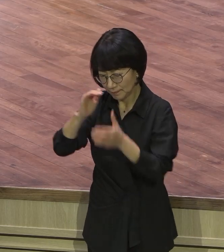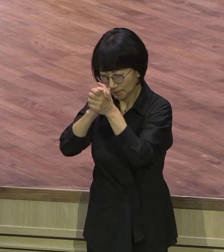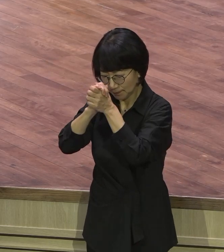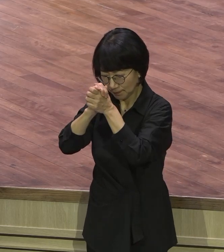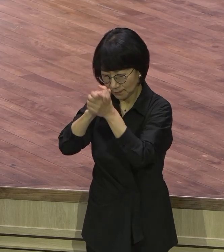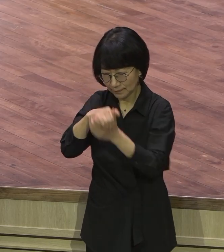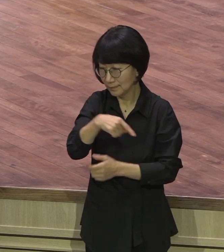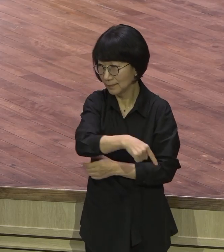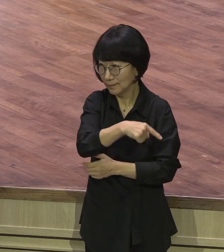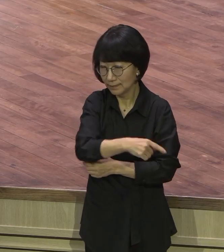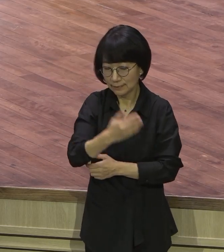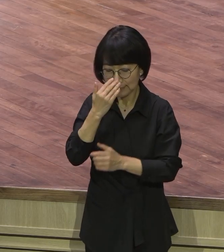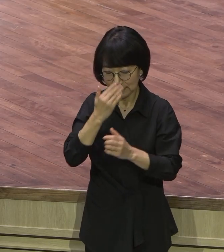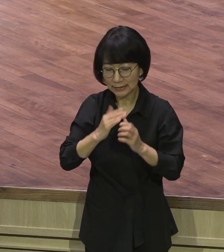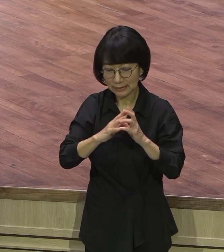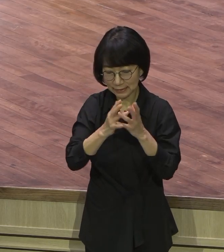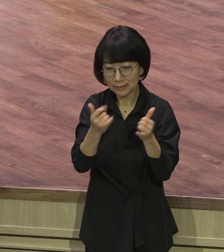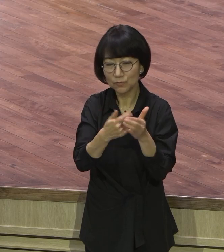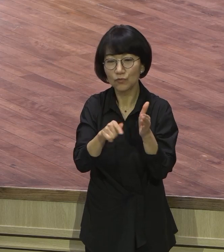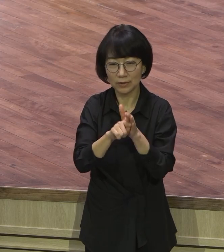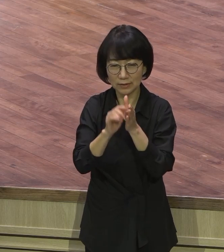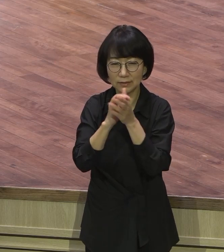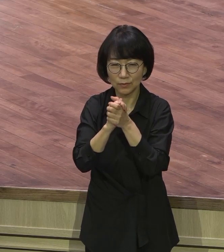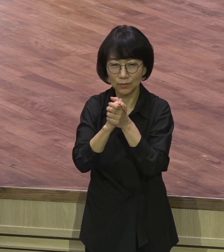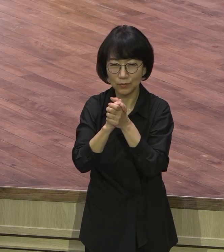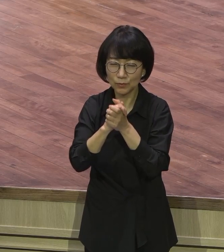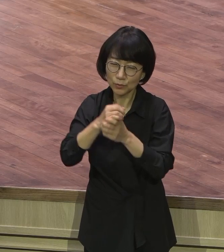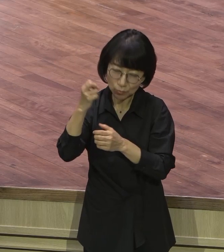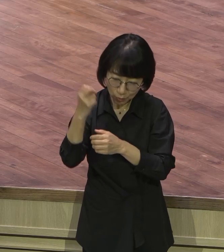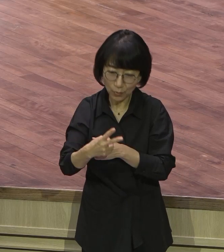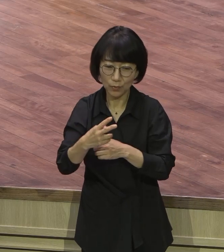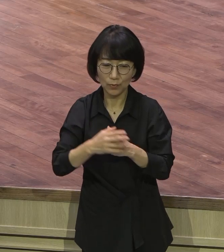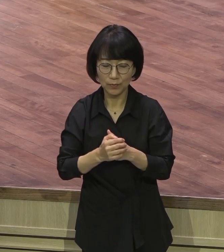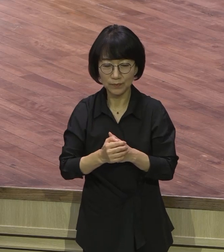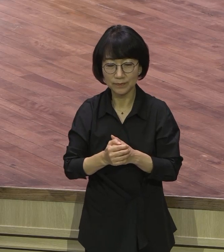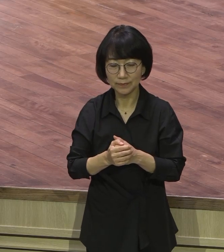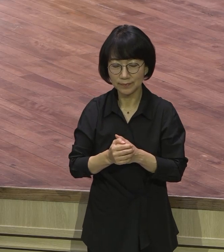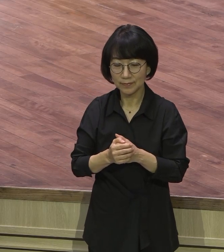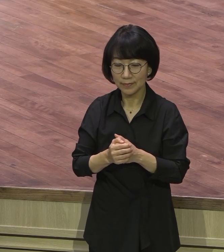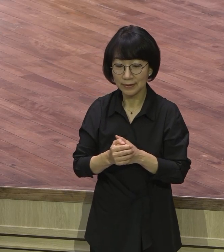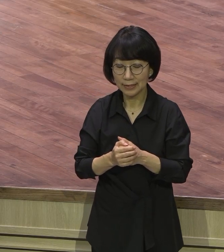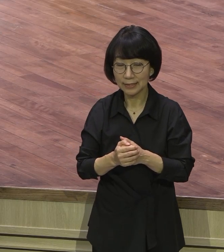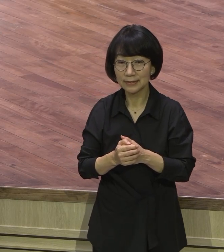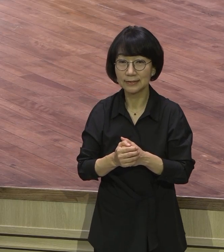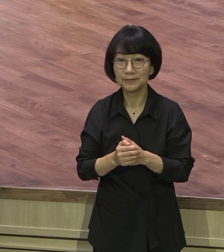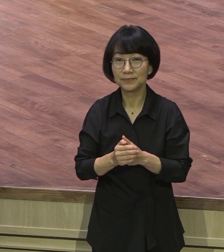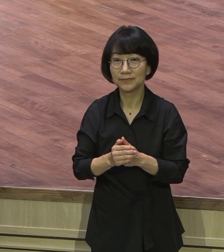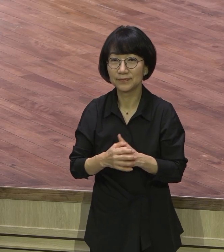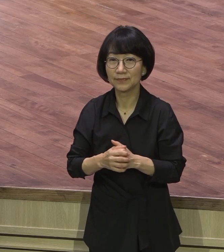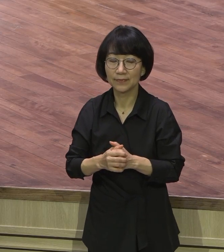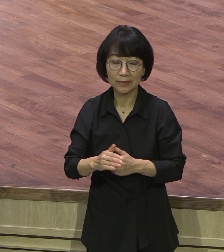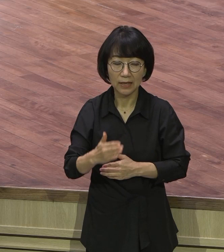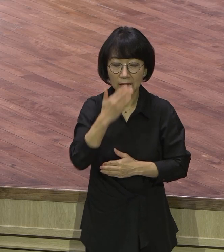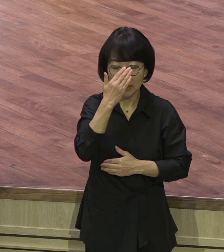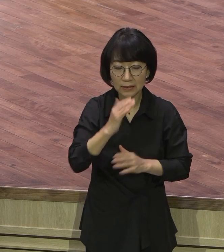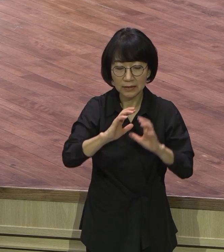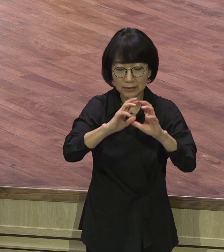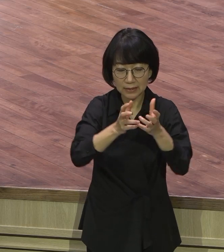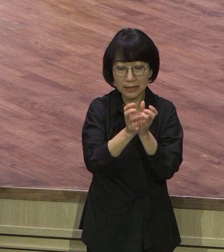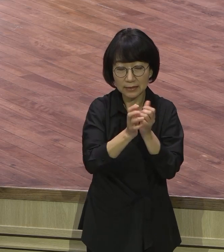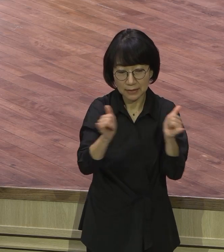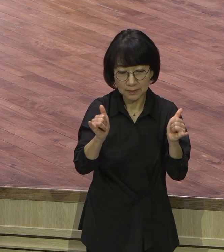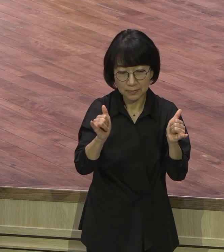내용이 주로기 32장 30절로 32절에 35절에 나오는데 이스라엘 백성들의 죄를 사해